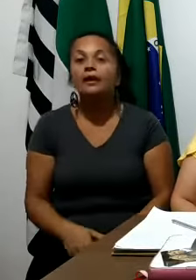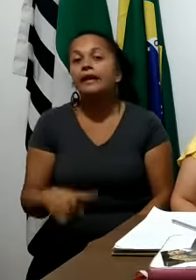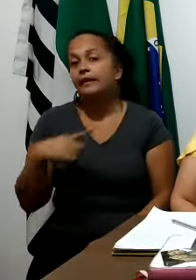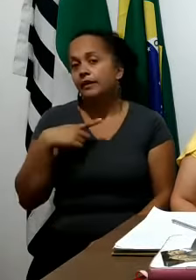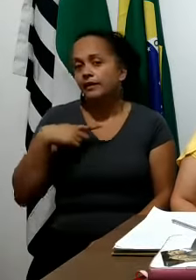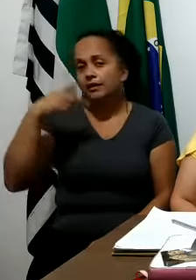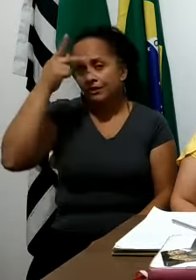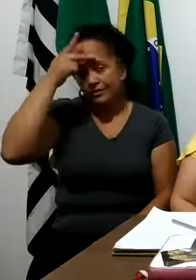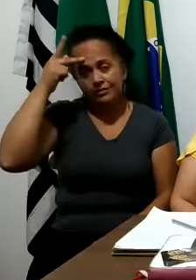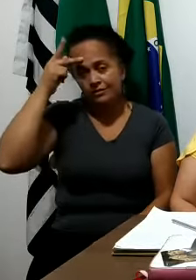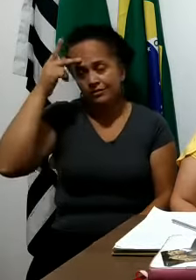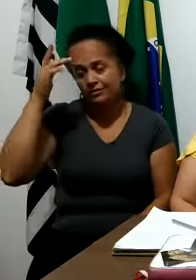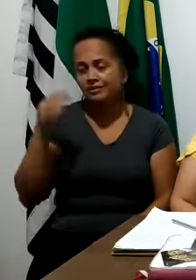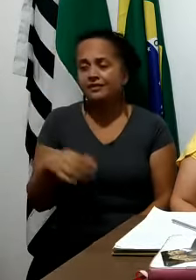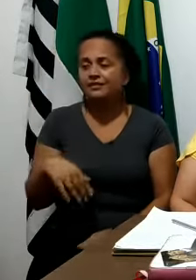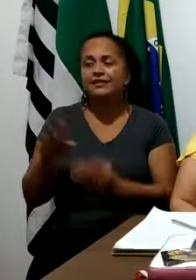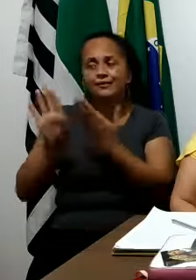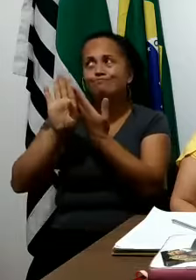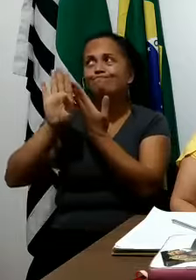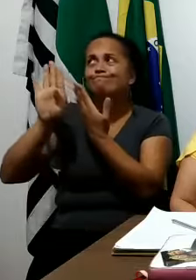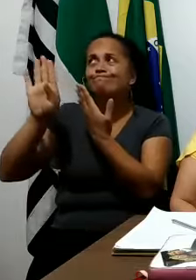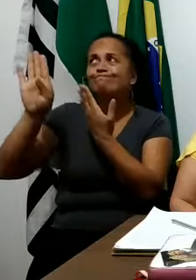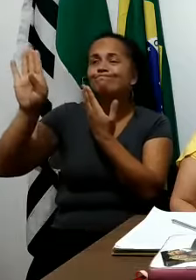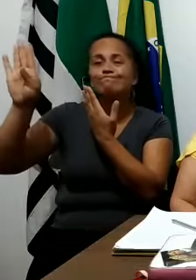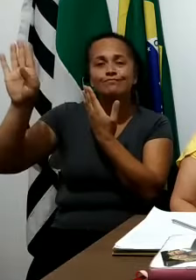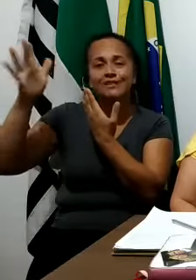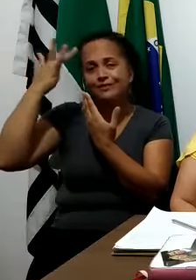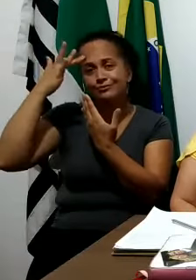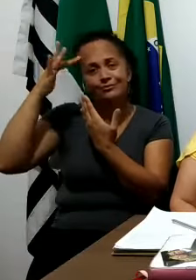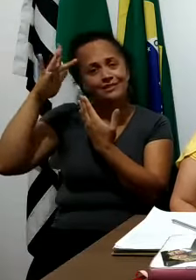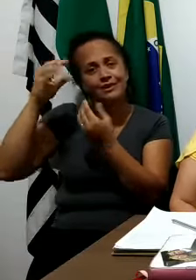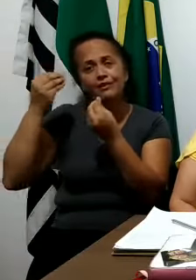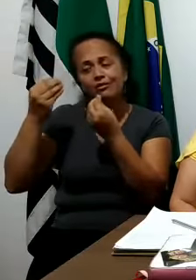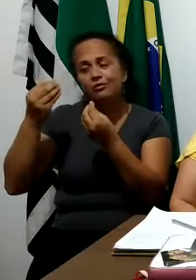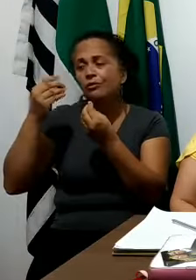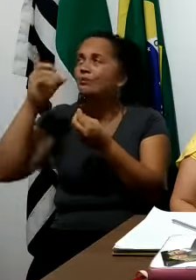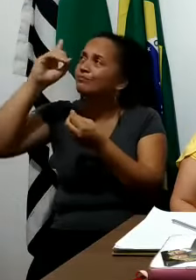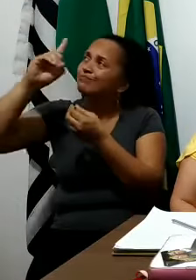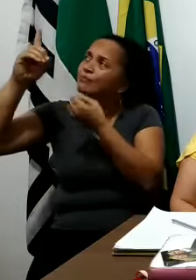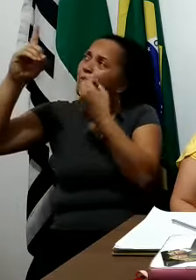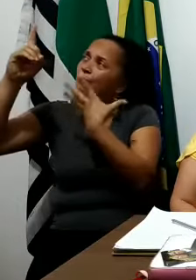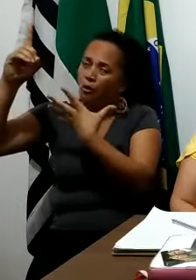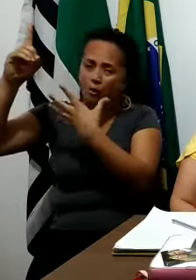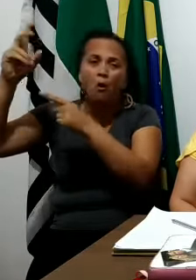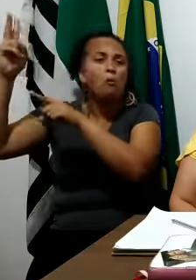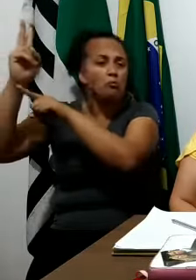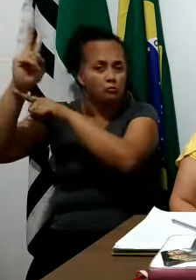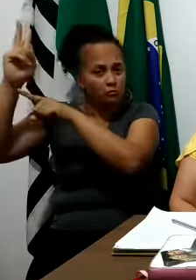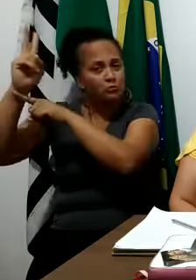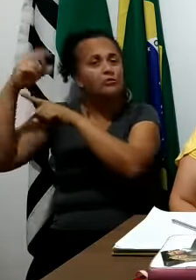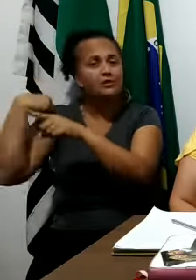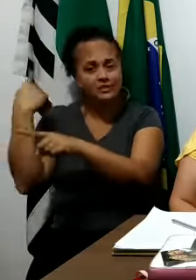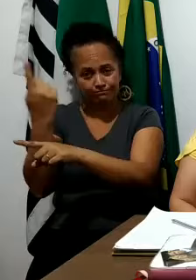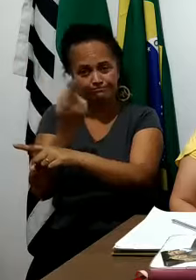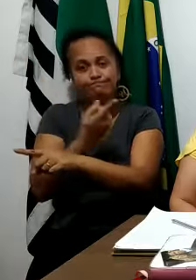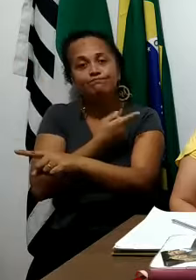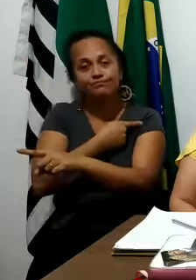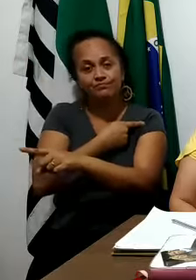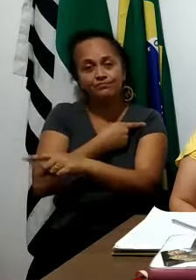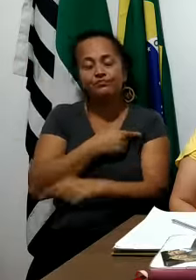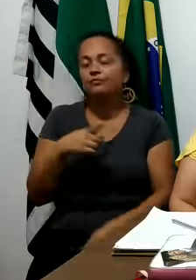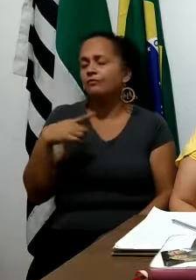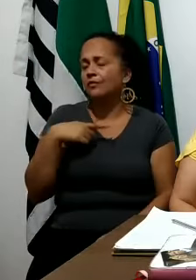isso. Mas nós hoje vemos o quanto Deus é bom, o quanto Deus tem cuidado de nós, né? Muitos